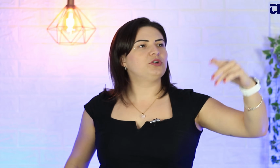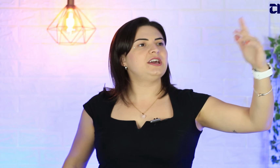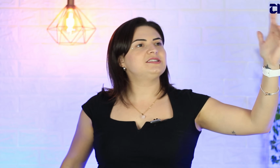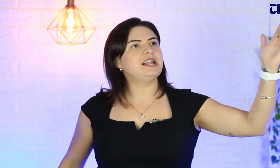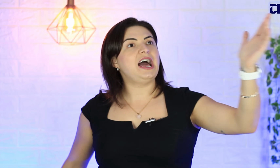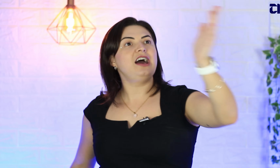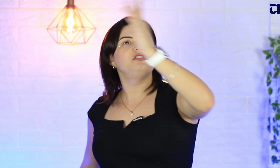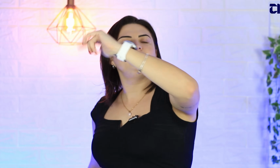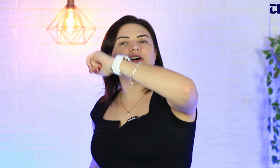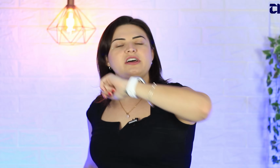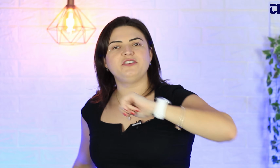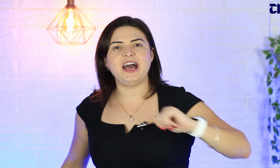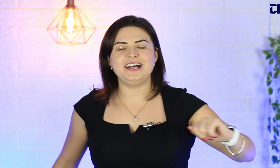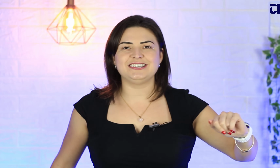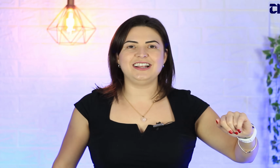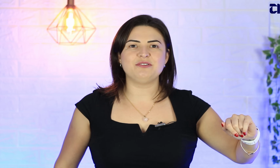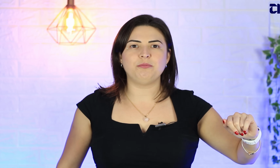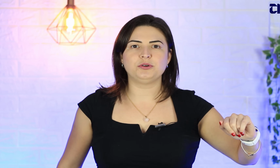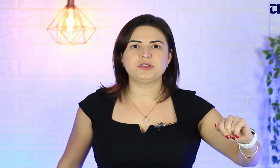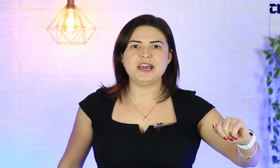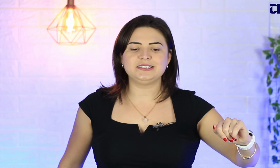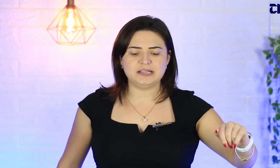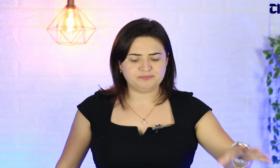um porquê que está lá no final da frase, na língua portuguesa.